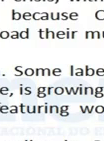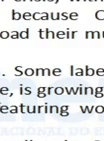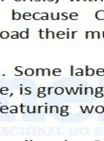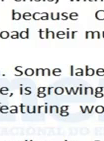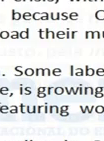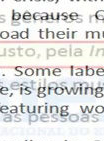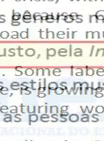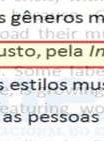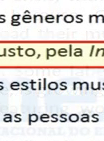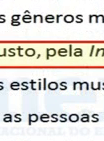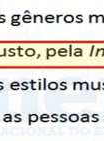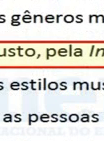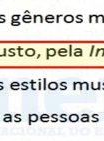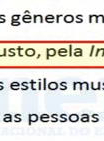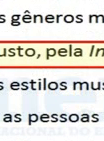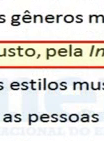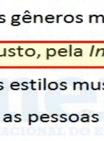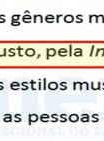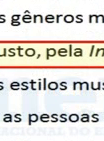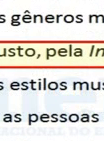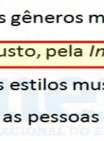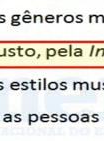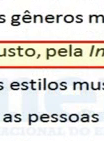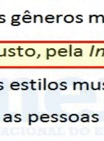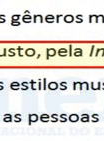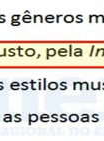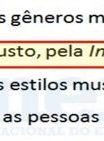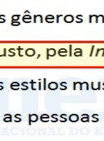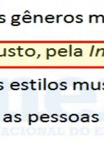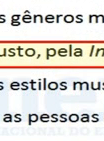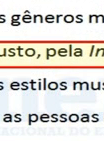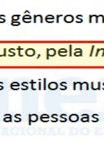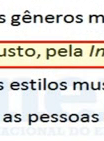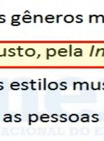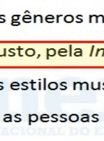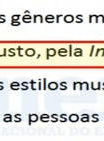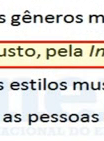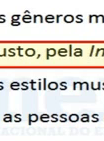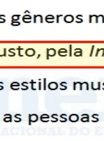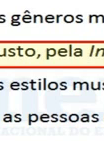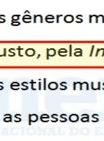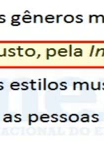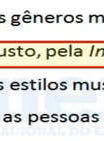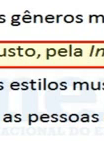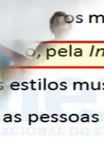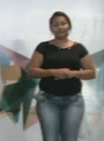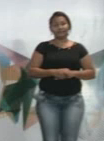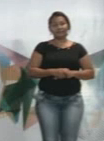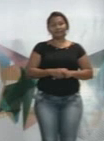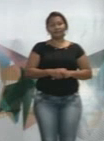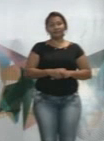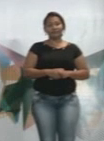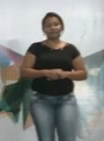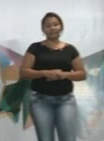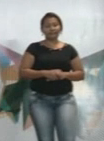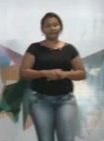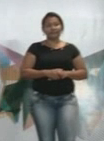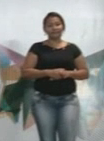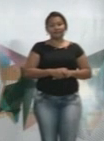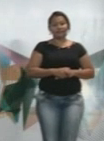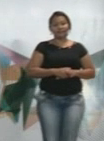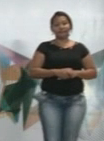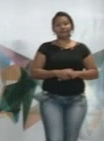Dessas opções aí, a letra B vai ser a correta. O acesso à música geralmente sem custo pela internet, certo? Deu para entender